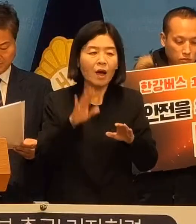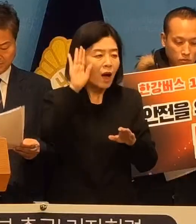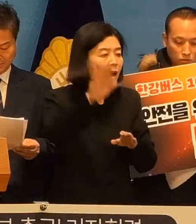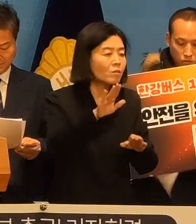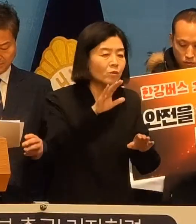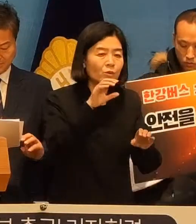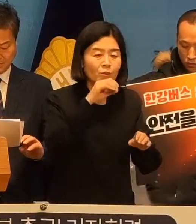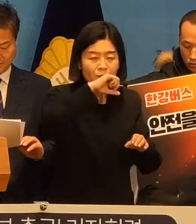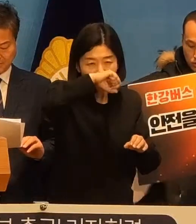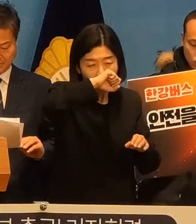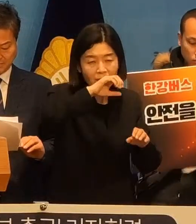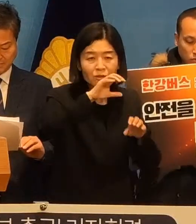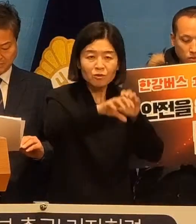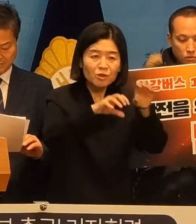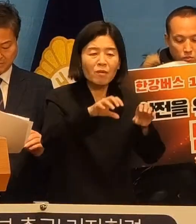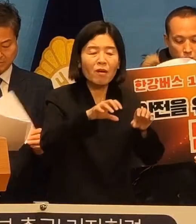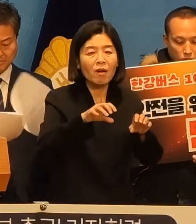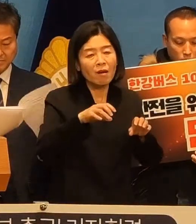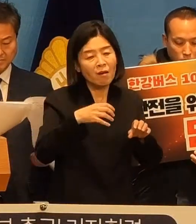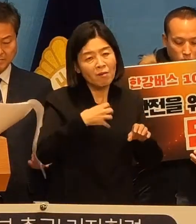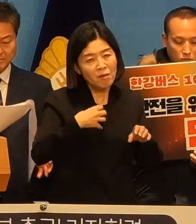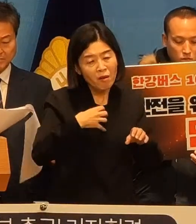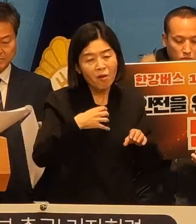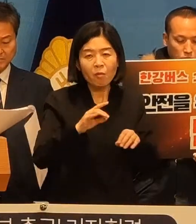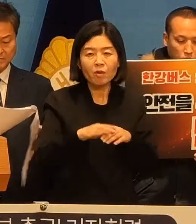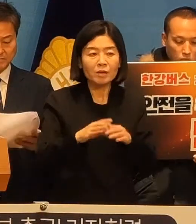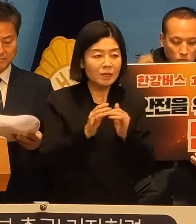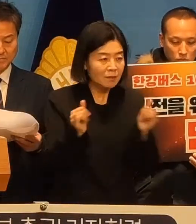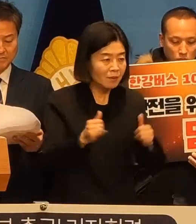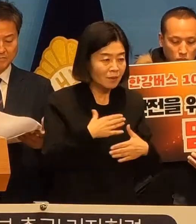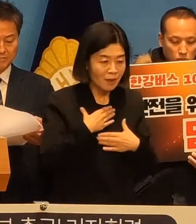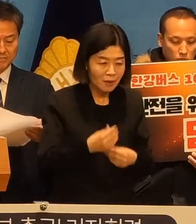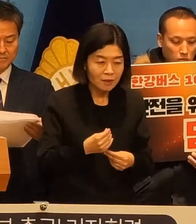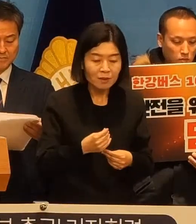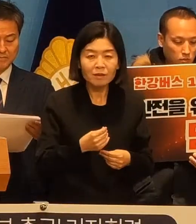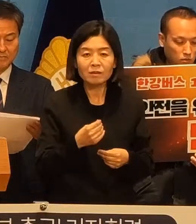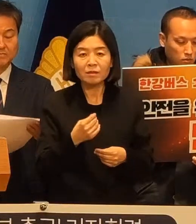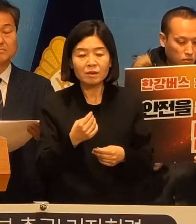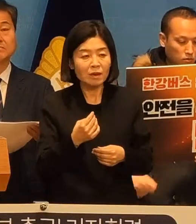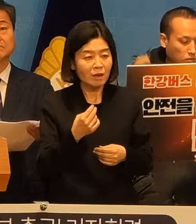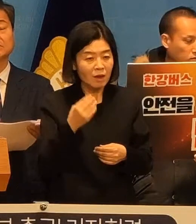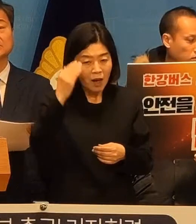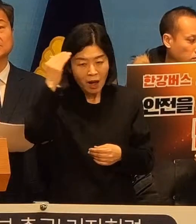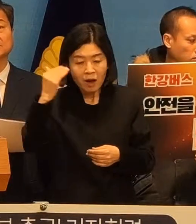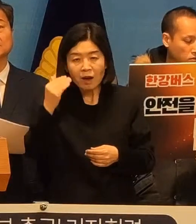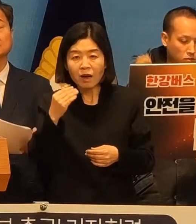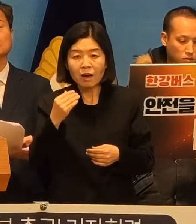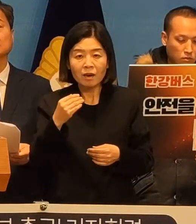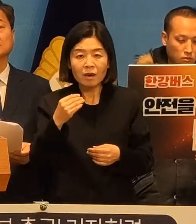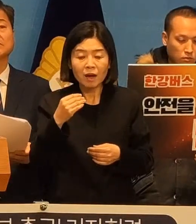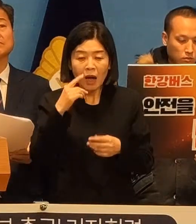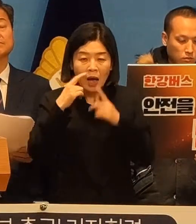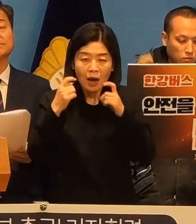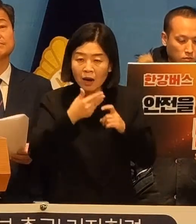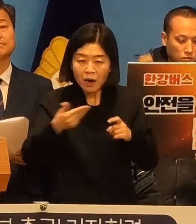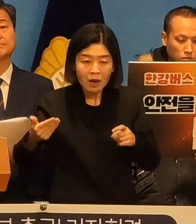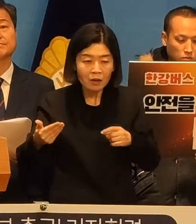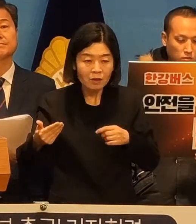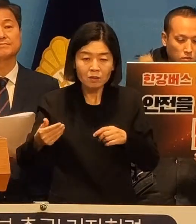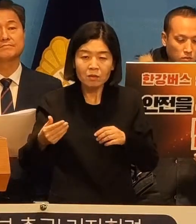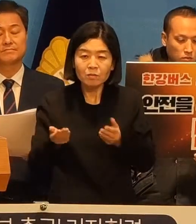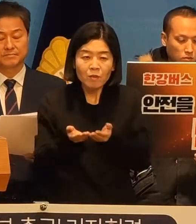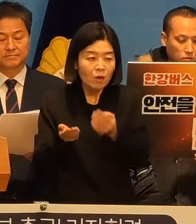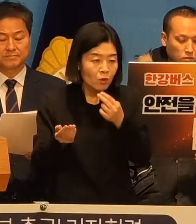막대한 재정을 이유로 시민의 안전과 한강의 생명을 위험에 노출시키는 정책을 계속 끌고 가는 것은 책임 있는